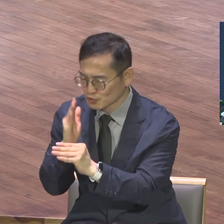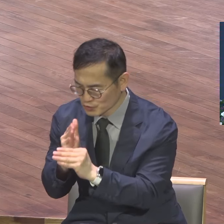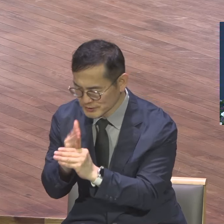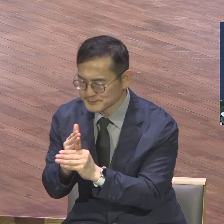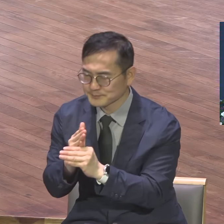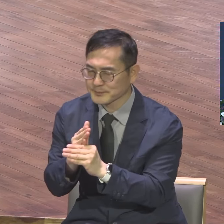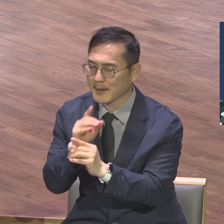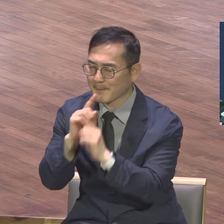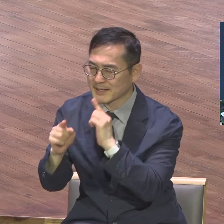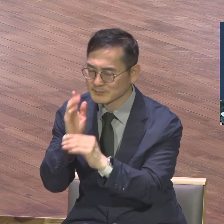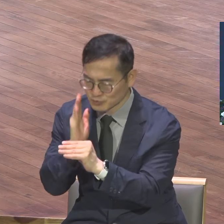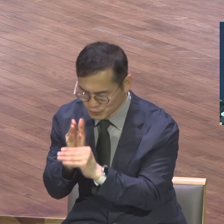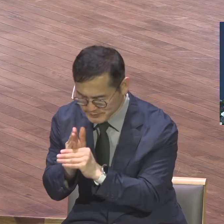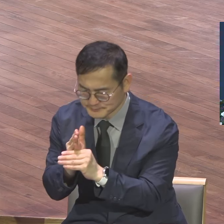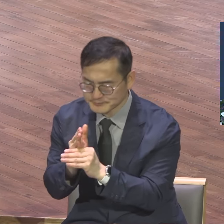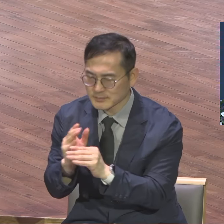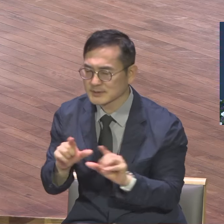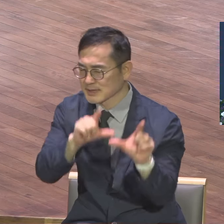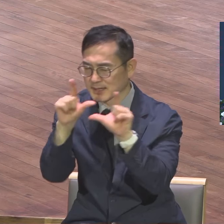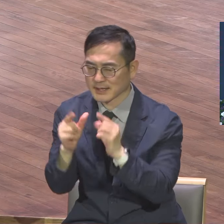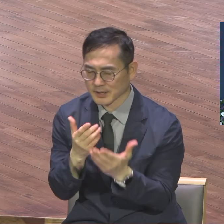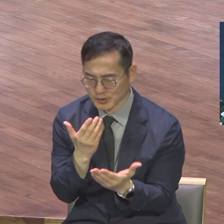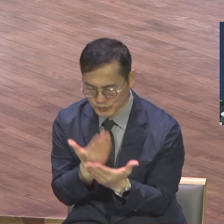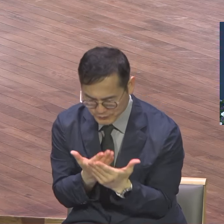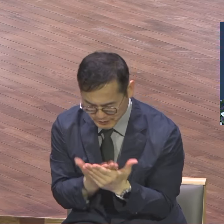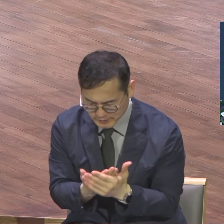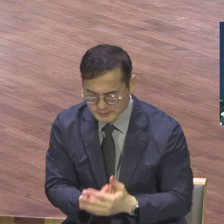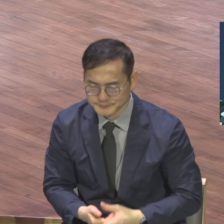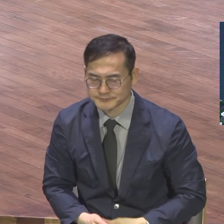살아갈 수 있도록 새로운 각오와 결단이 있는 이 날이 되게